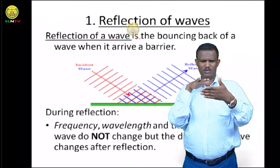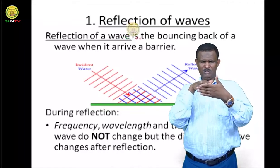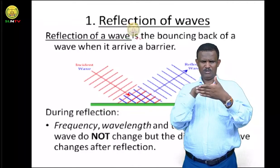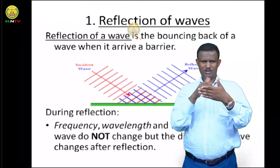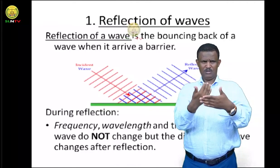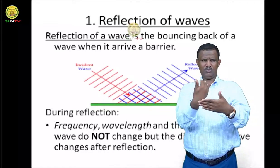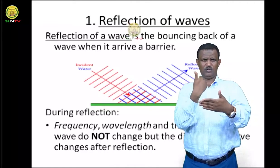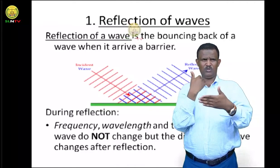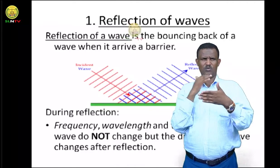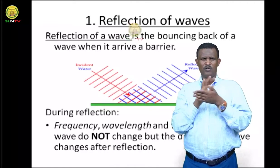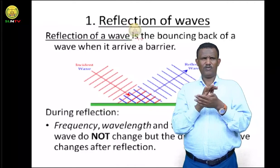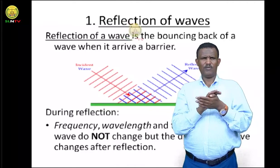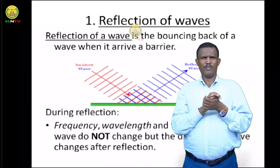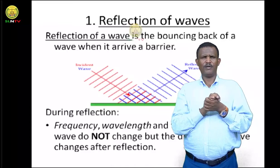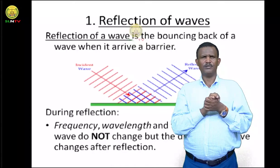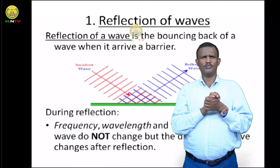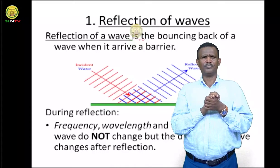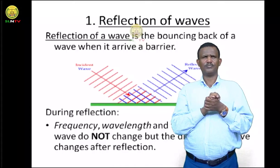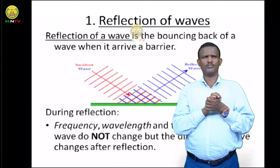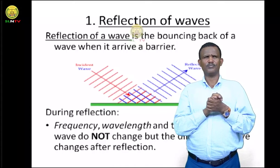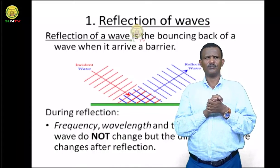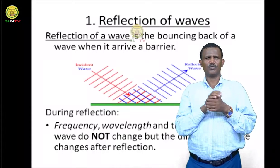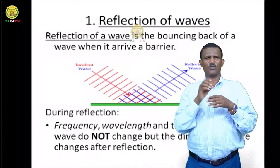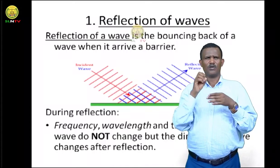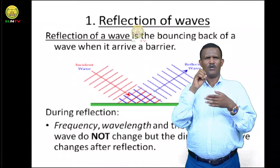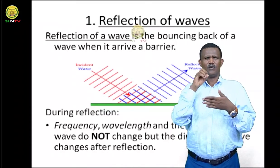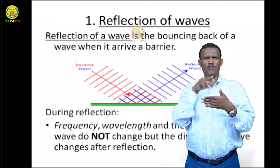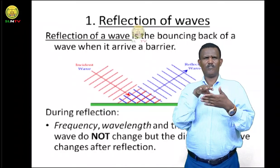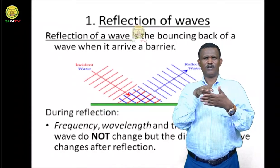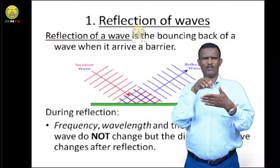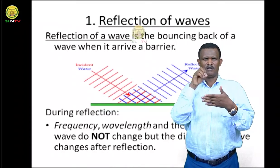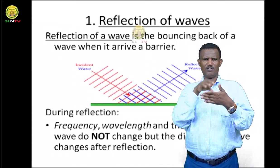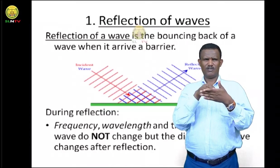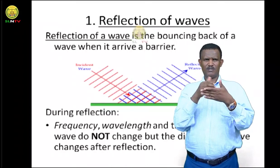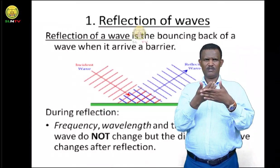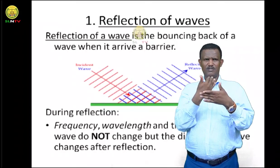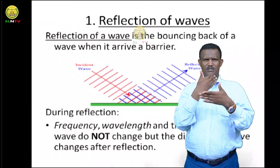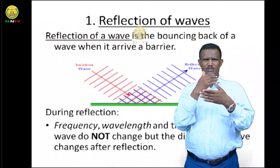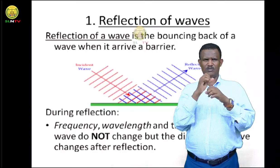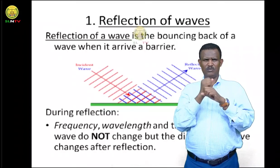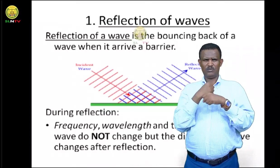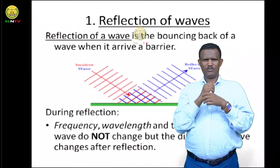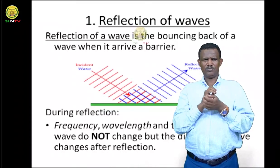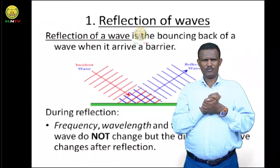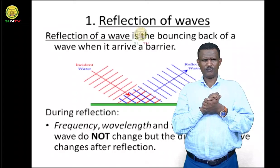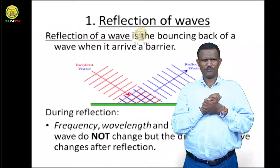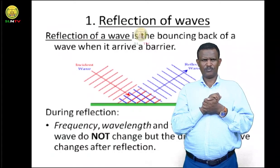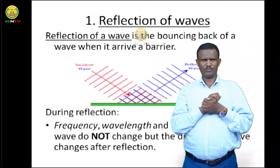la oranaya marka reflection waqtiga reflection ku dhacayo ama xilliga reflection ka ay weefku